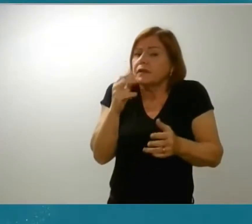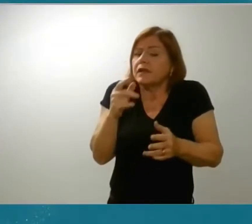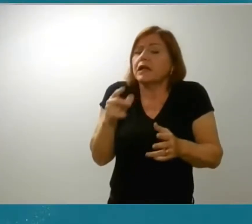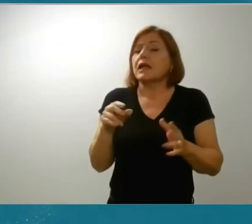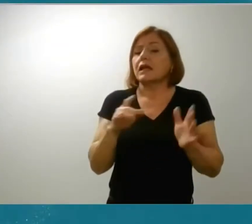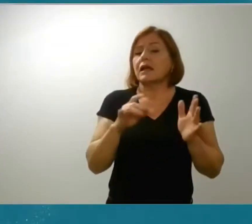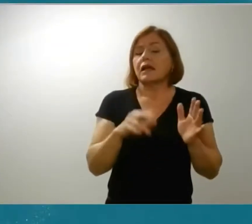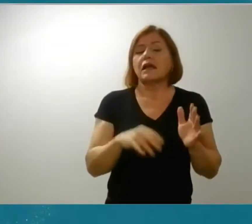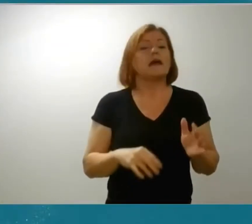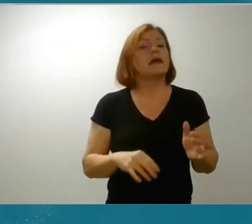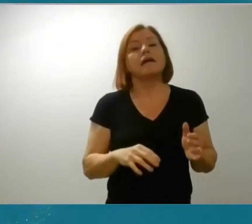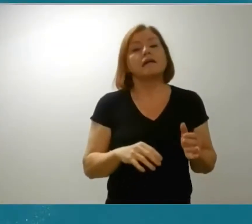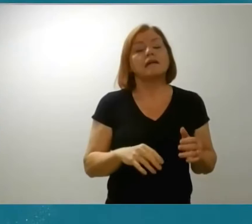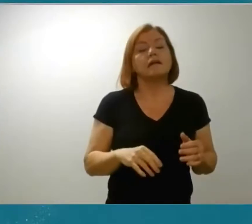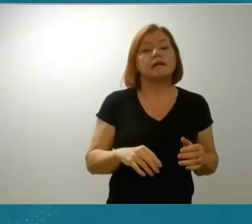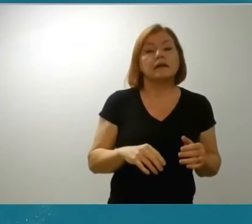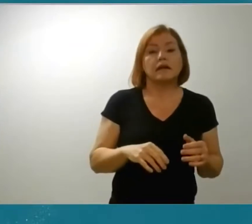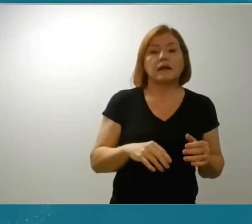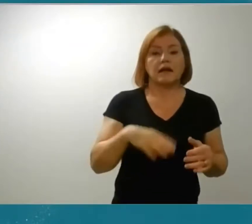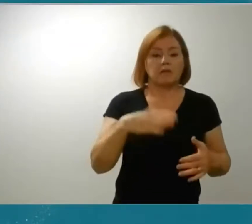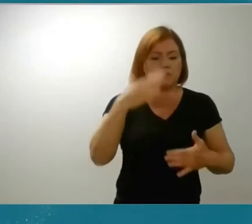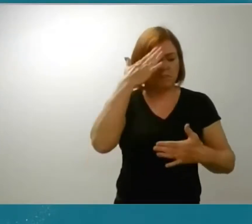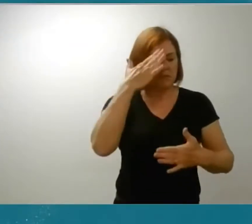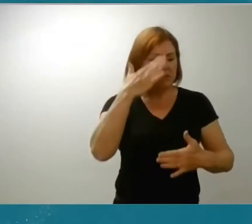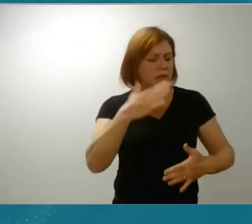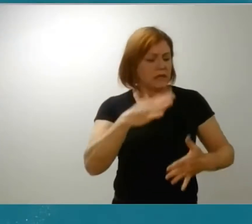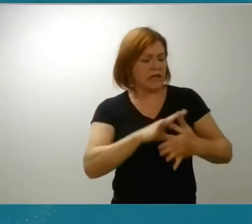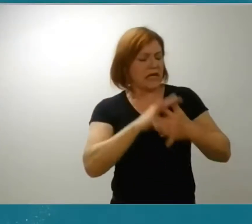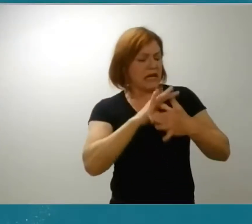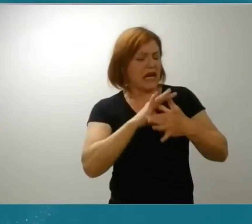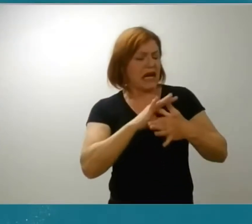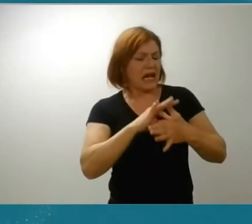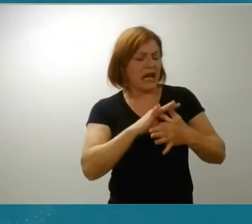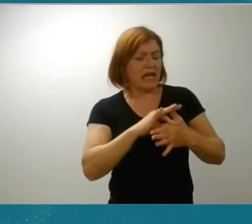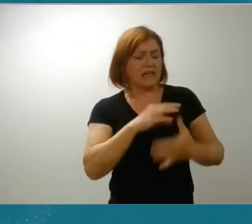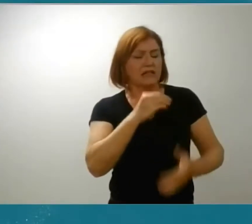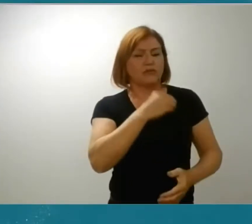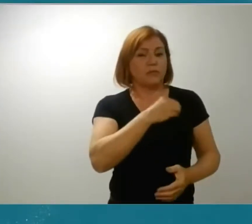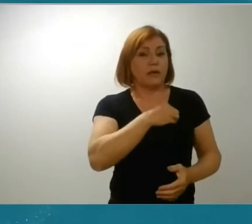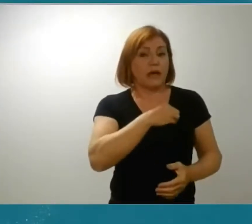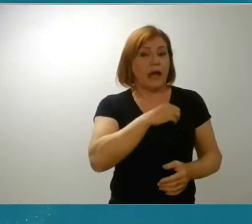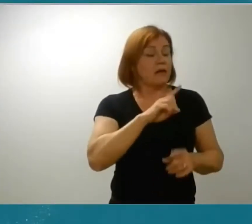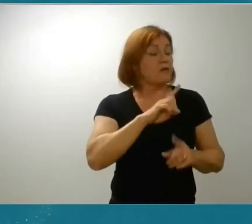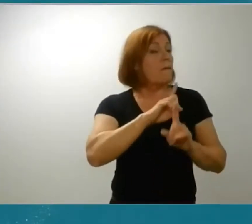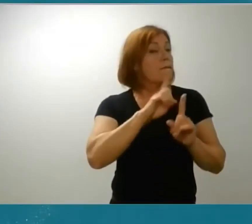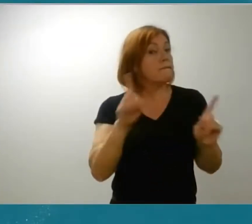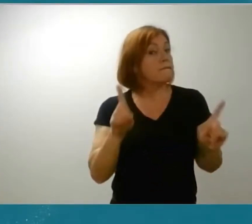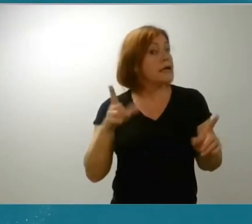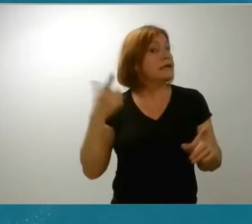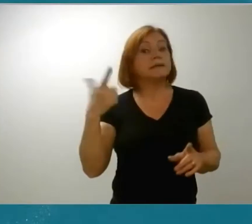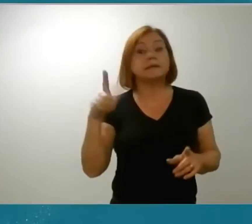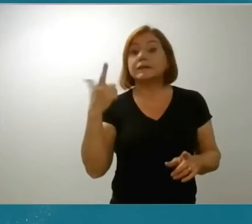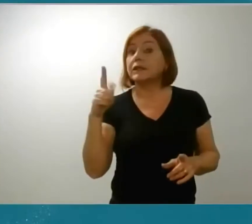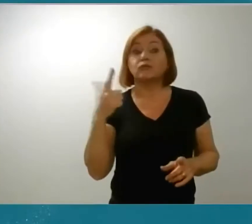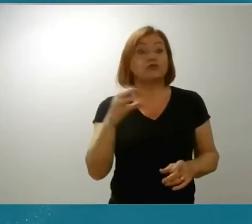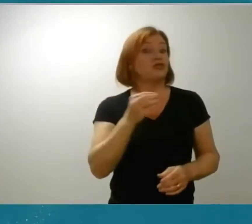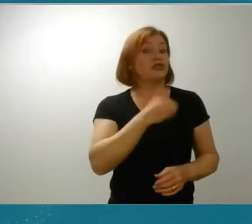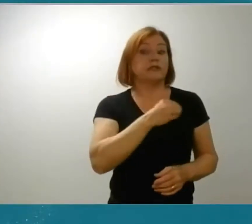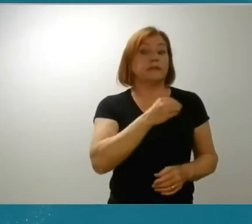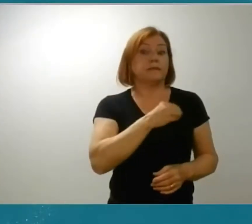da conferência, a semelhança da carne do pecado, mas sem pecado. E pela